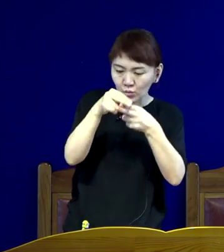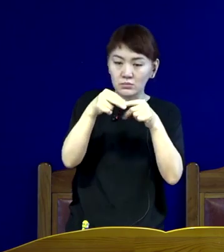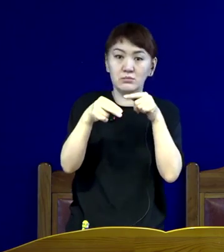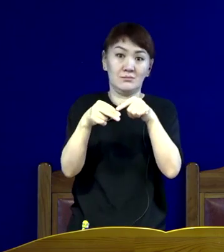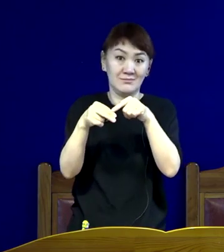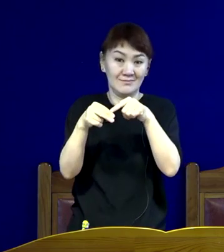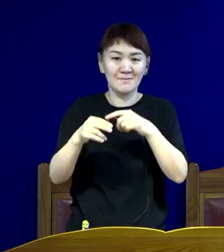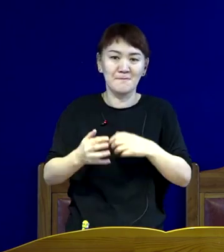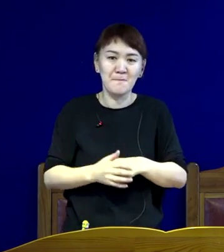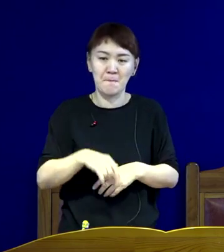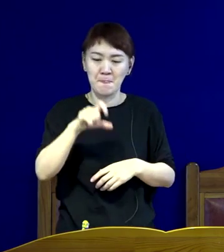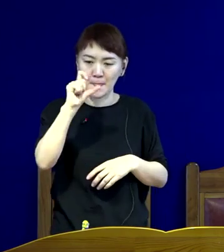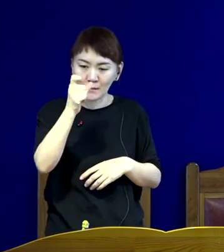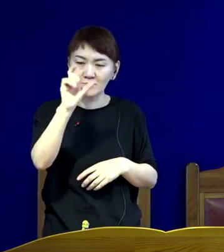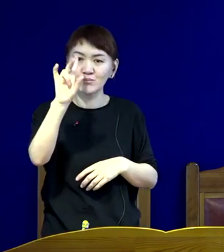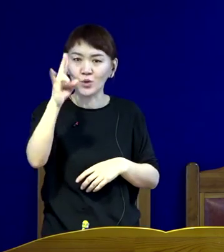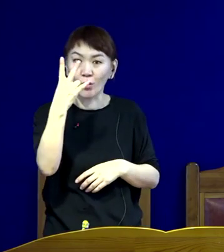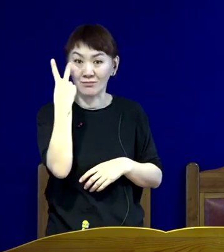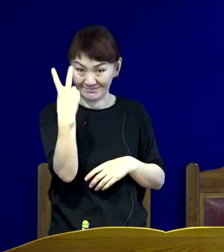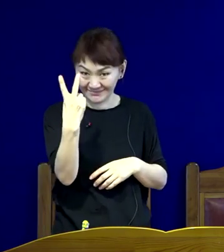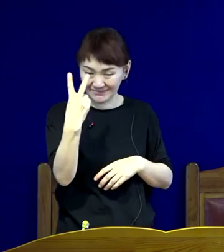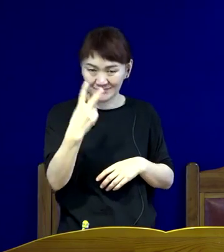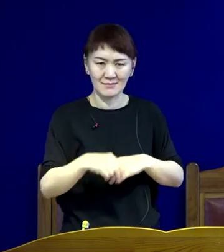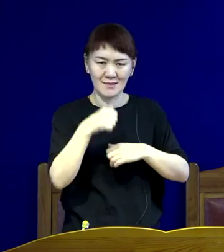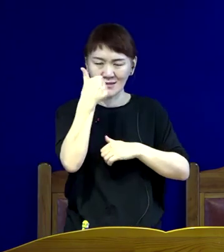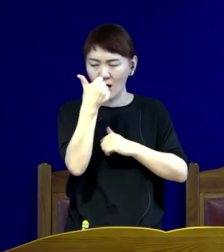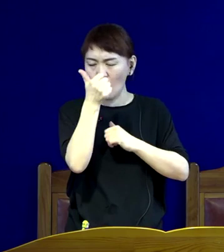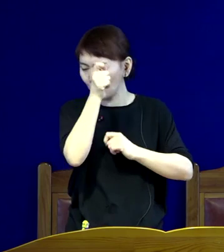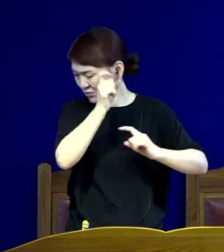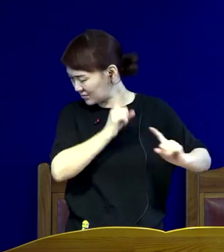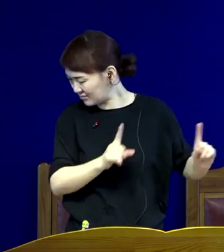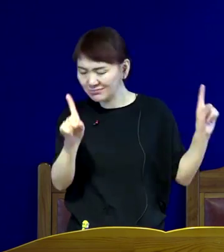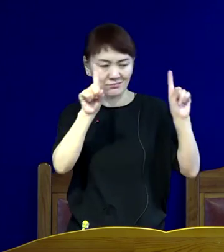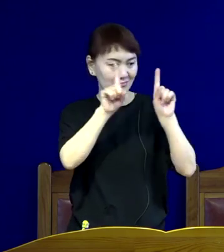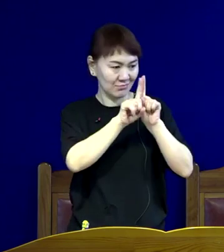эхнэр нөхөр хоёр сайн одоо ингээд үнтэй